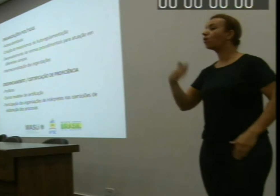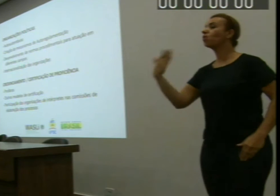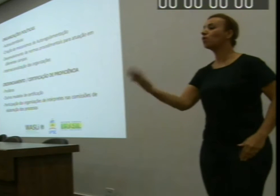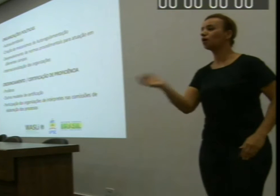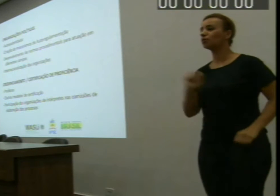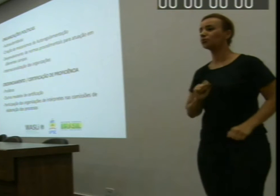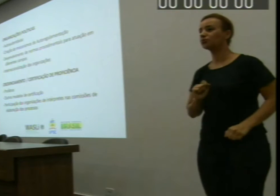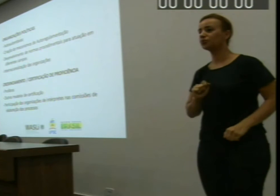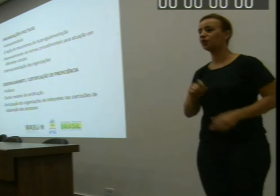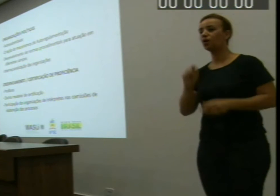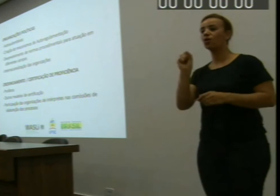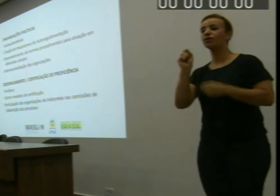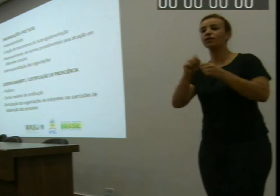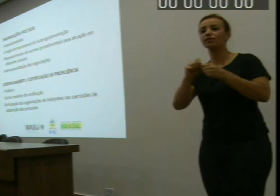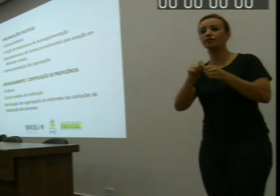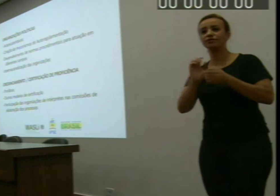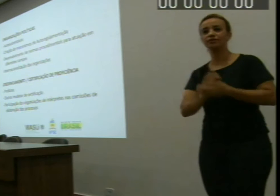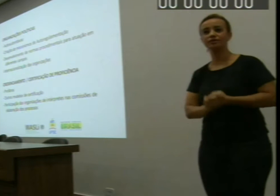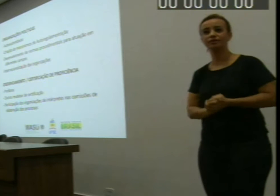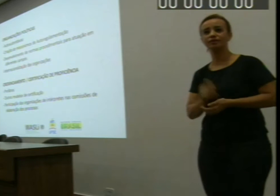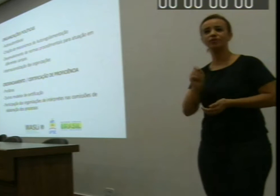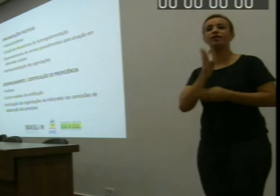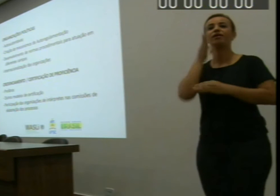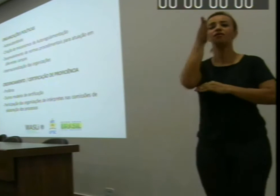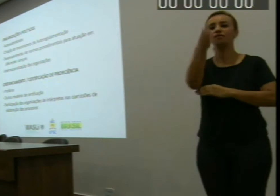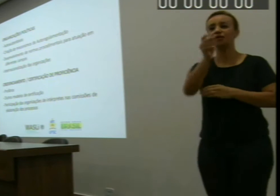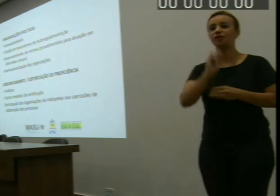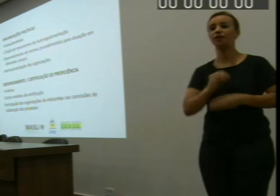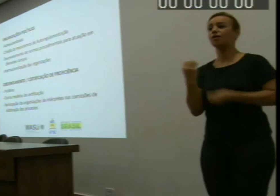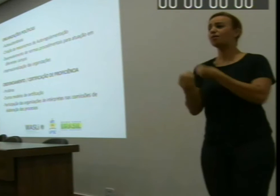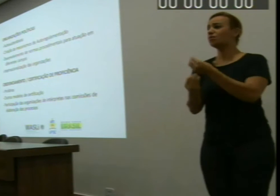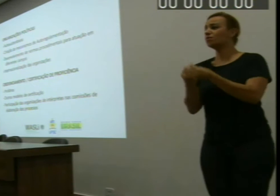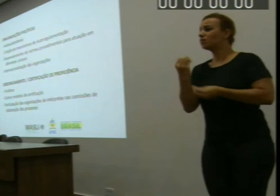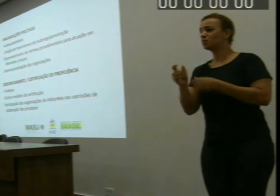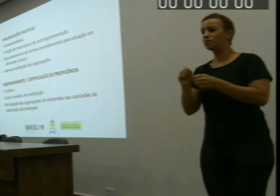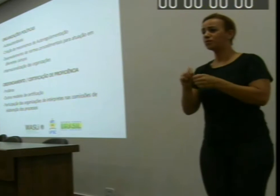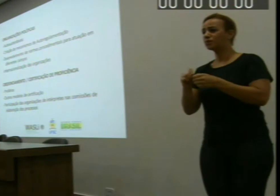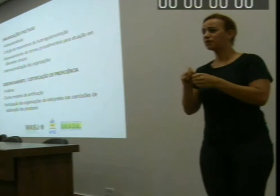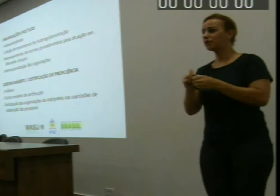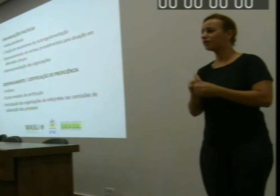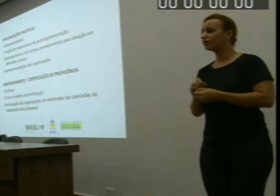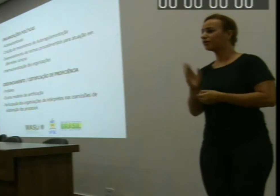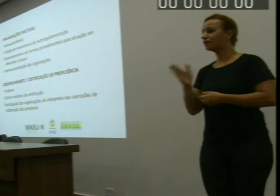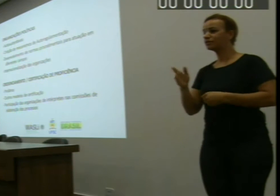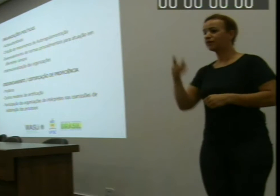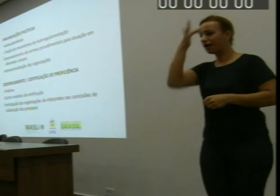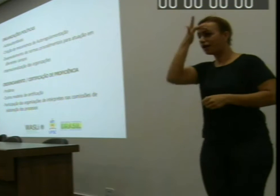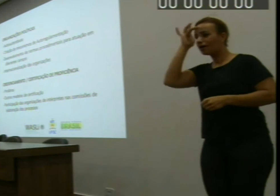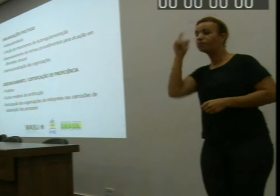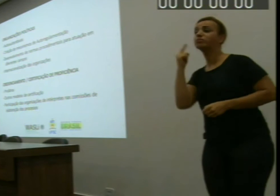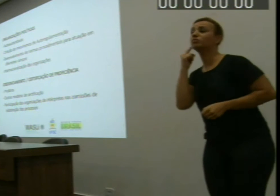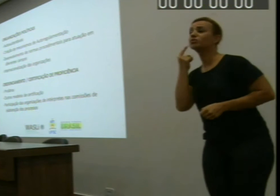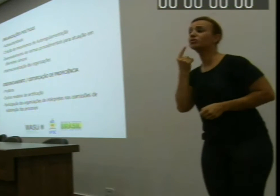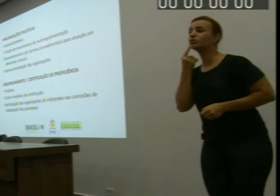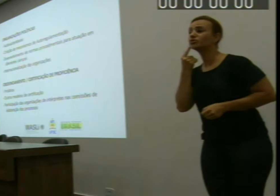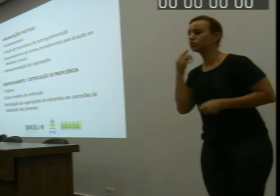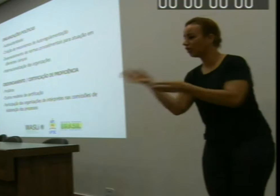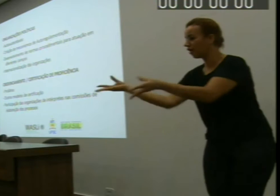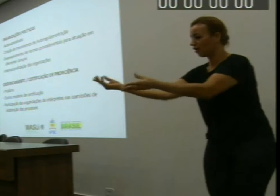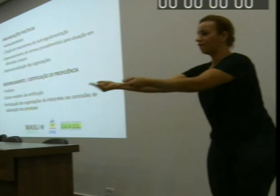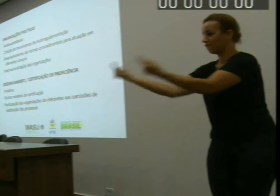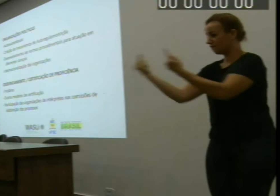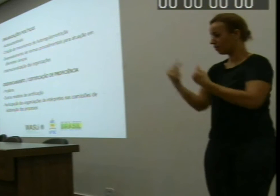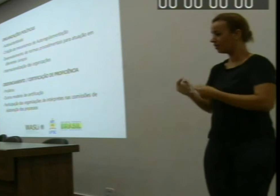o que que ela deve atender o que que ela deve fazer como que ela deve atender o o cidadão surdo que chegar na